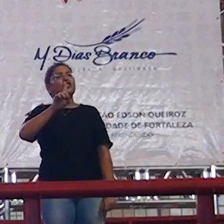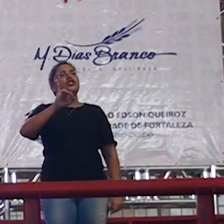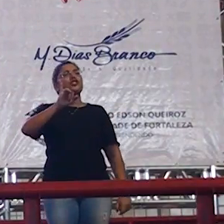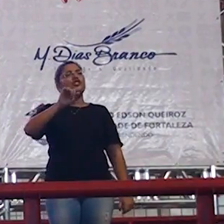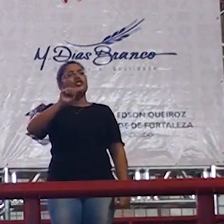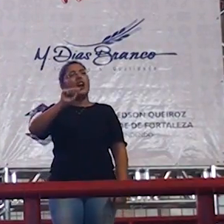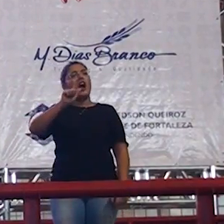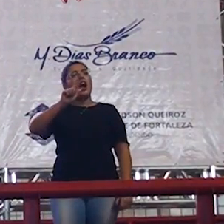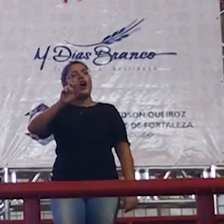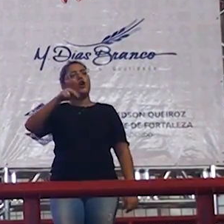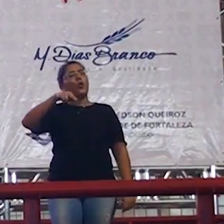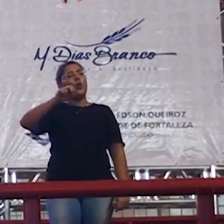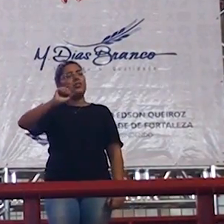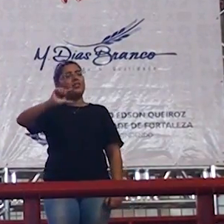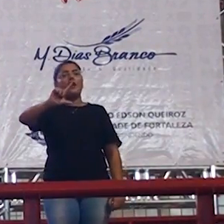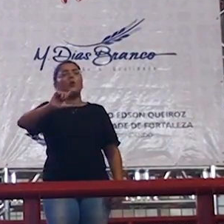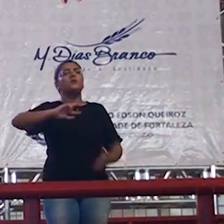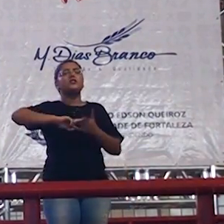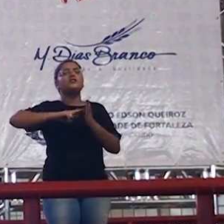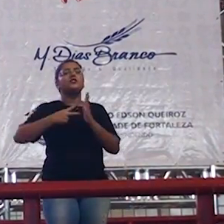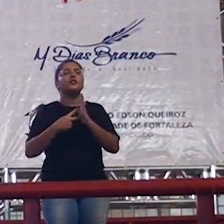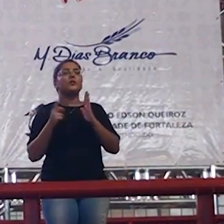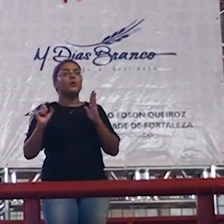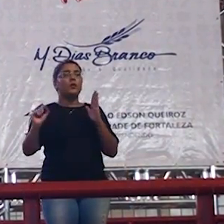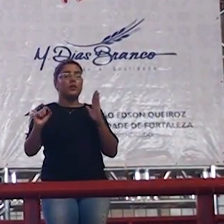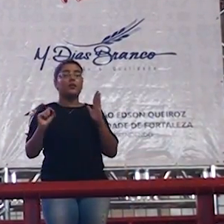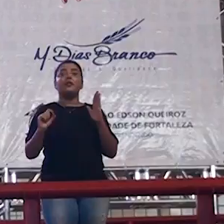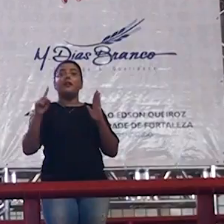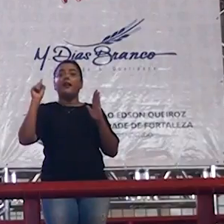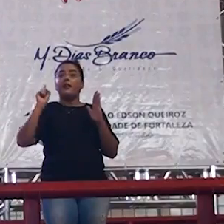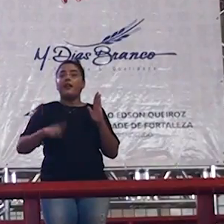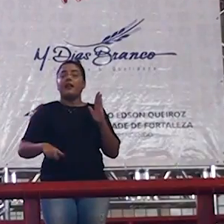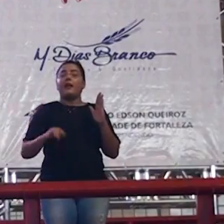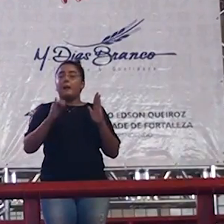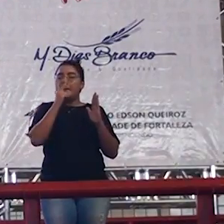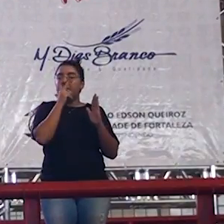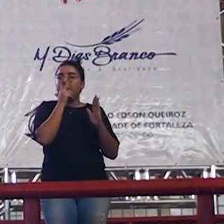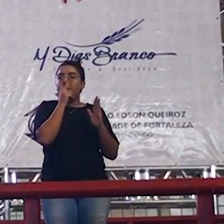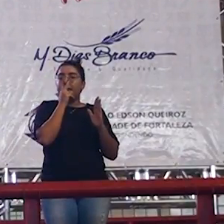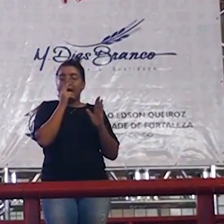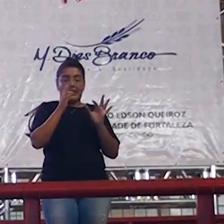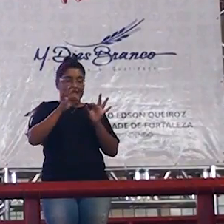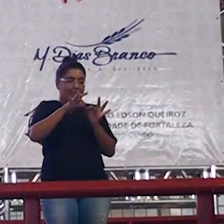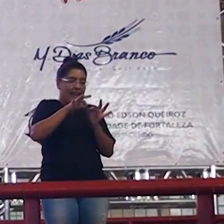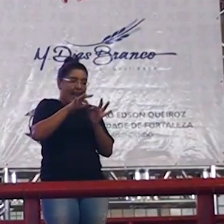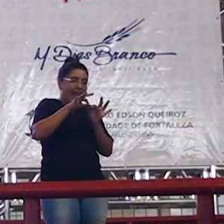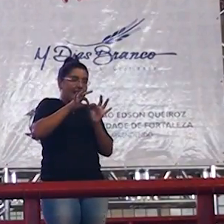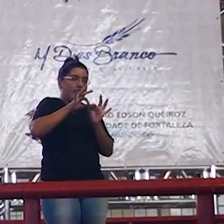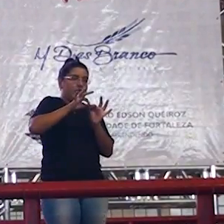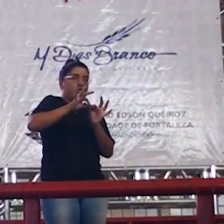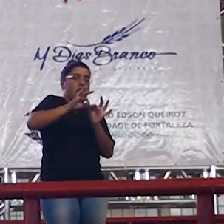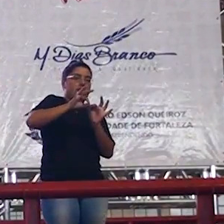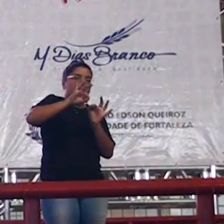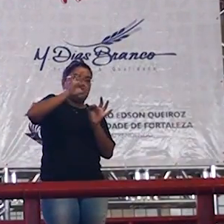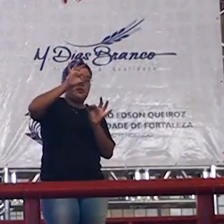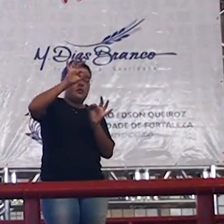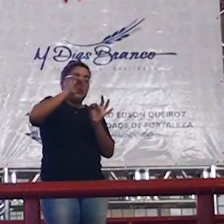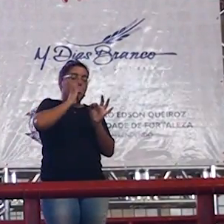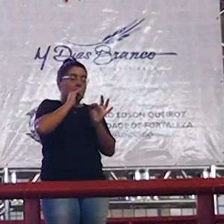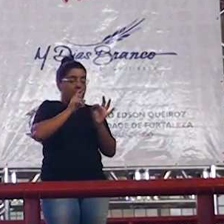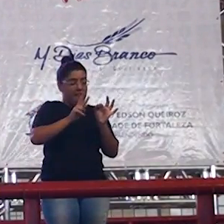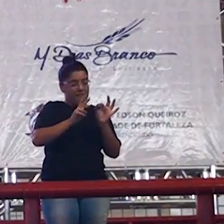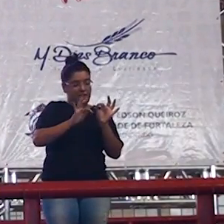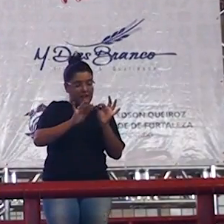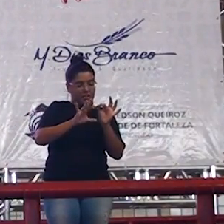diagonal? Fácil. Diagonal é um segmento de reta que sai de um